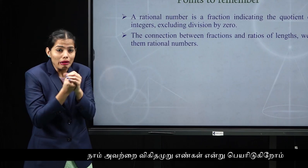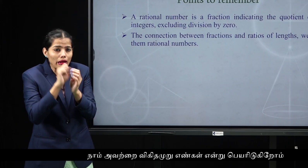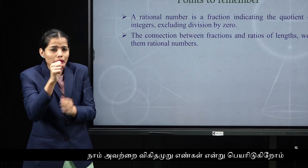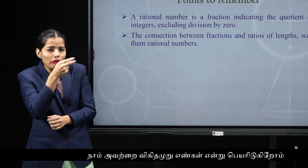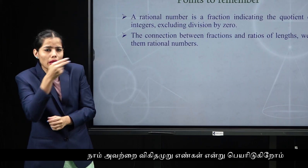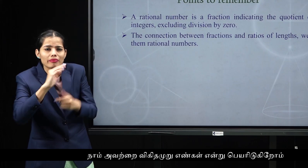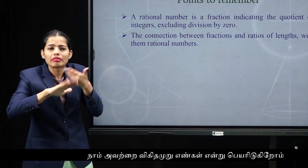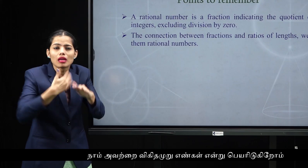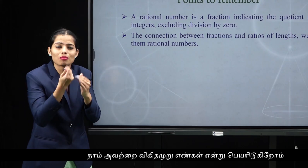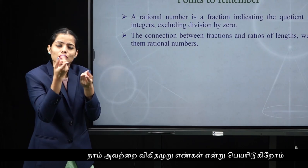பெயரிடுகிறோம்.